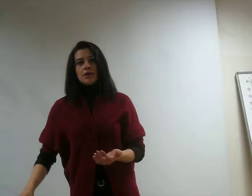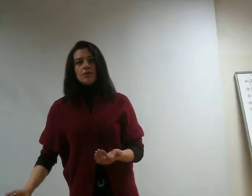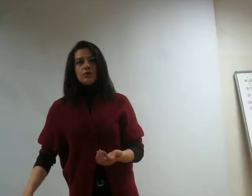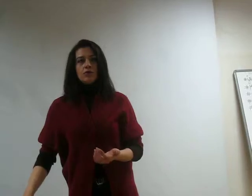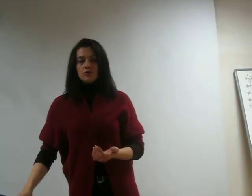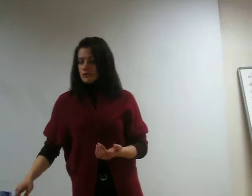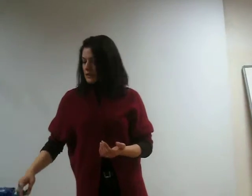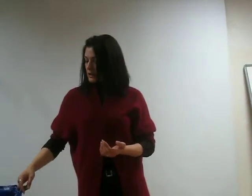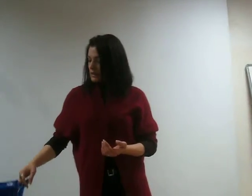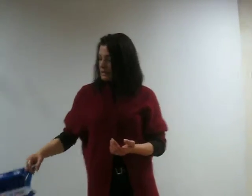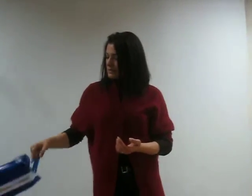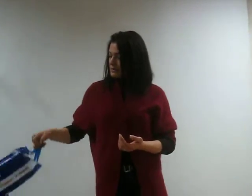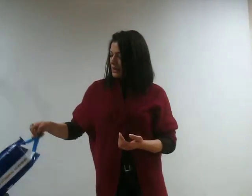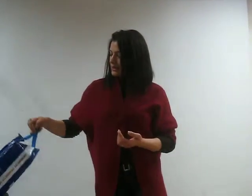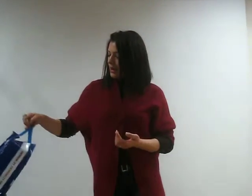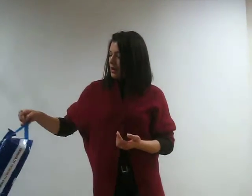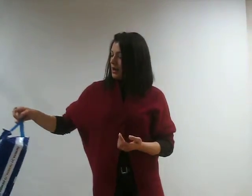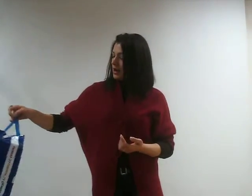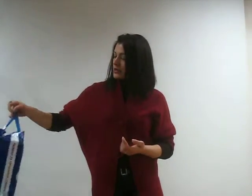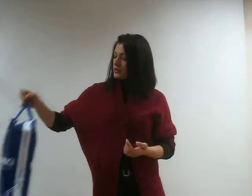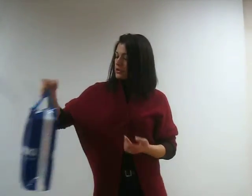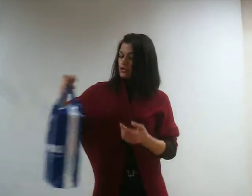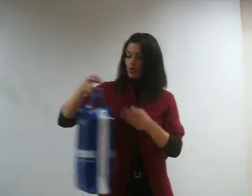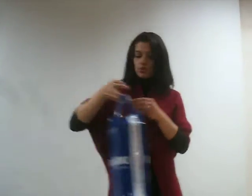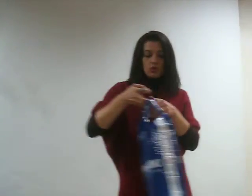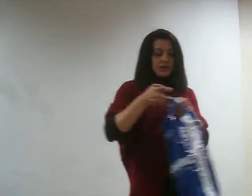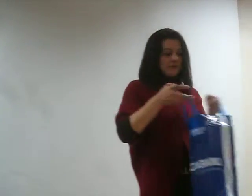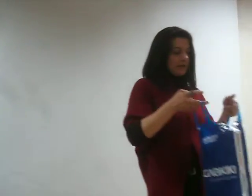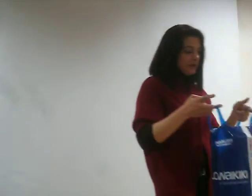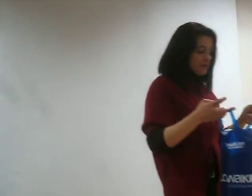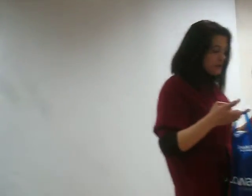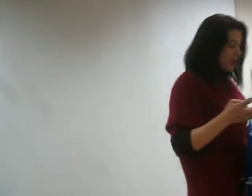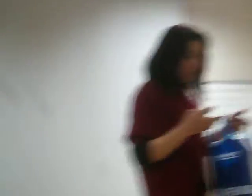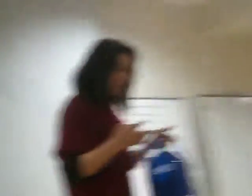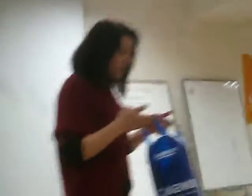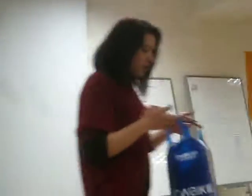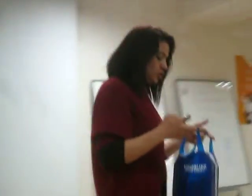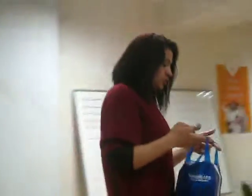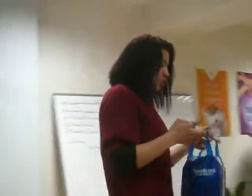yapıyoruz ki imzada ayrı bir uygulamamız oldu.